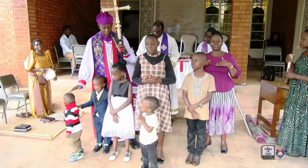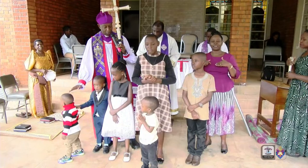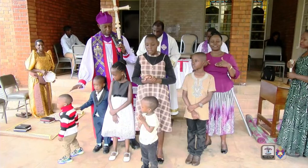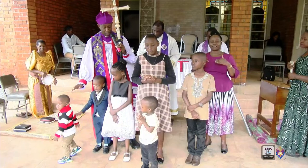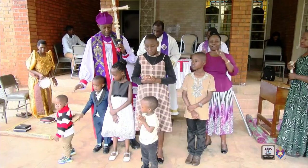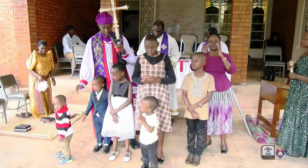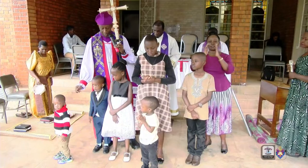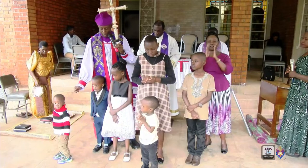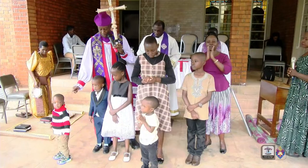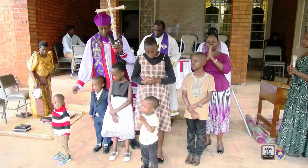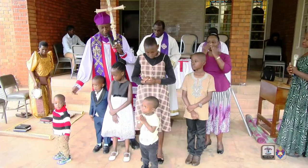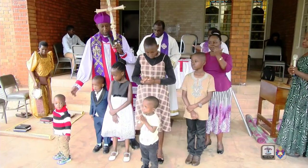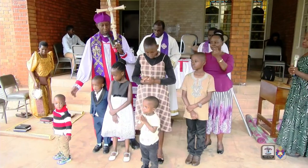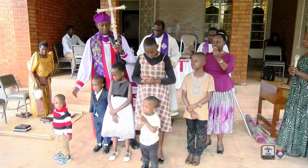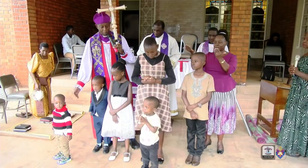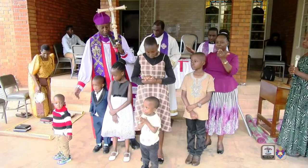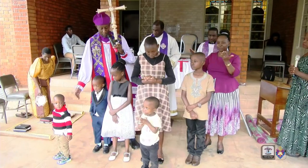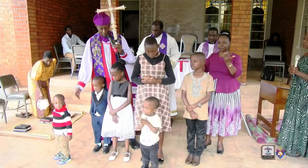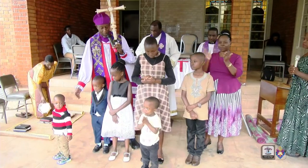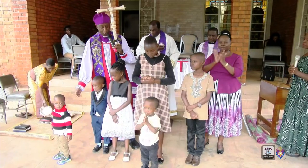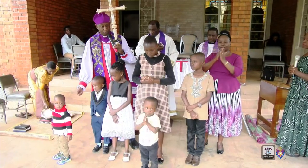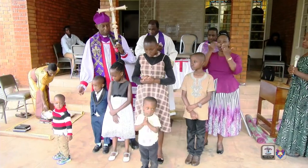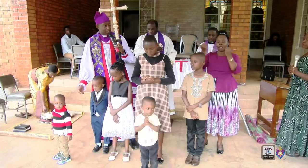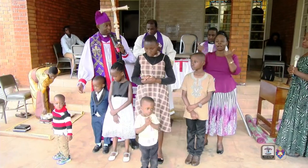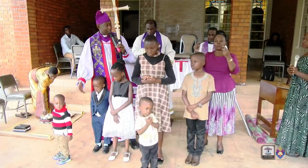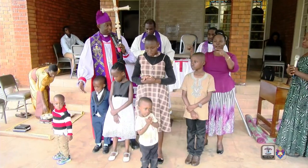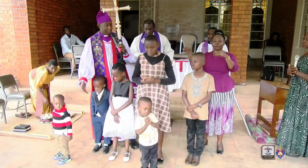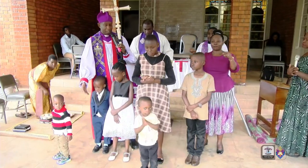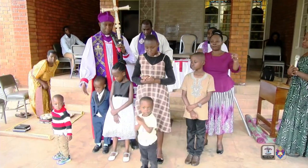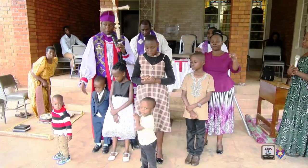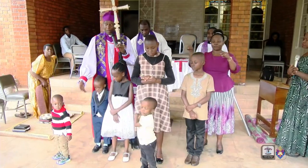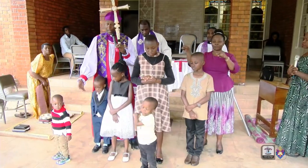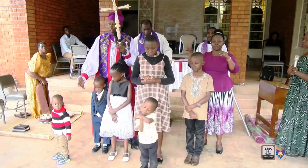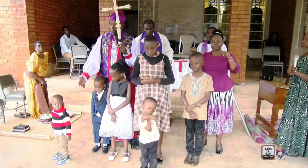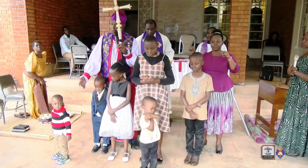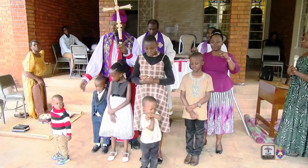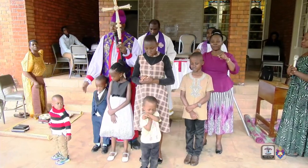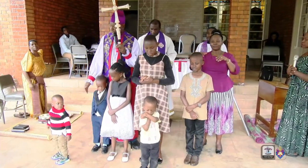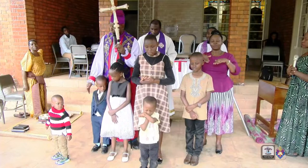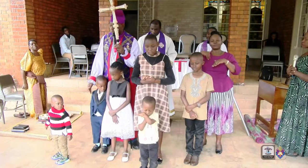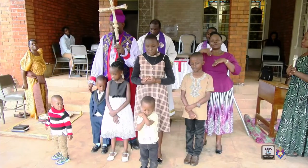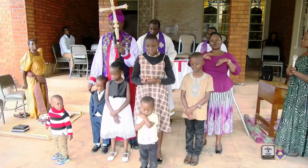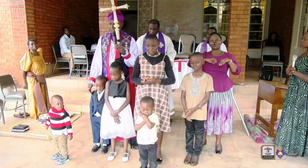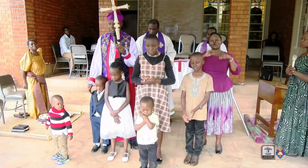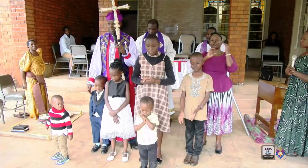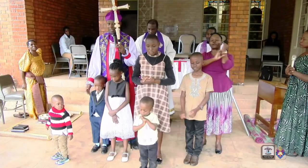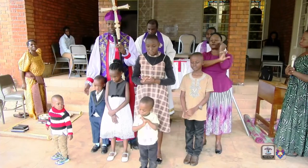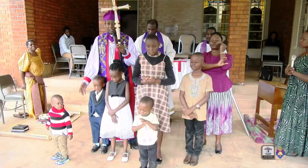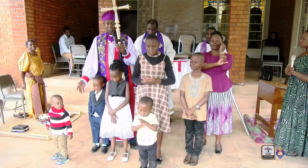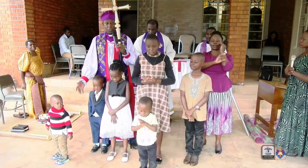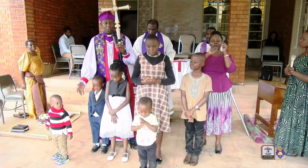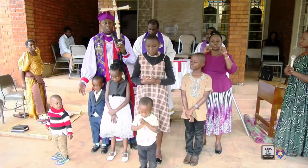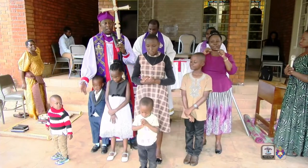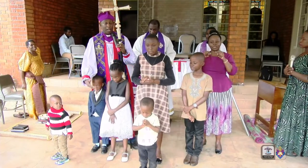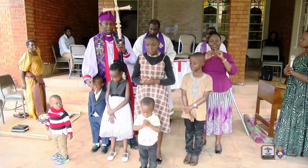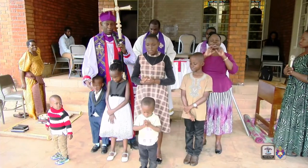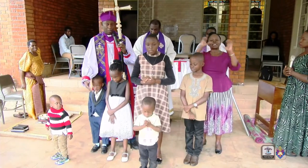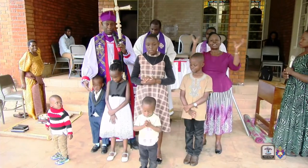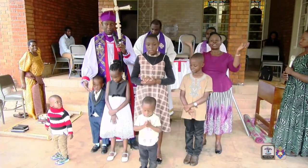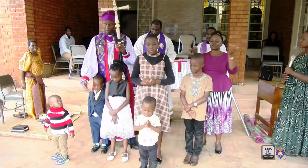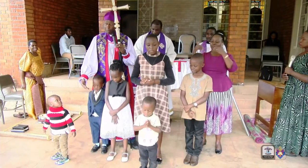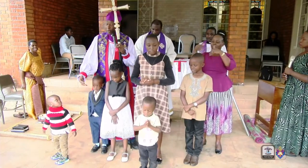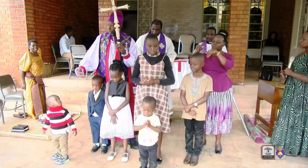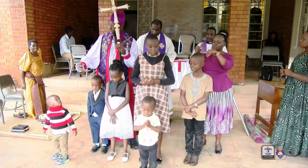Kale tugenda kusabira abaana bano. Omanyi bano be mulabe wano. Be bananyini gwanga lino mwetuli. N'ensi yonna